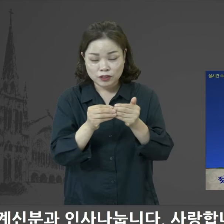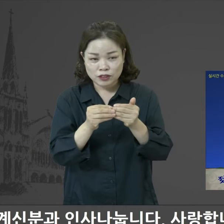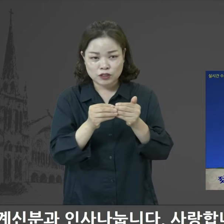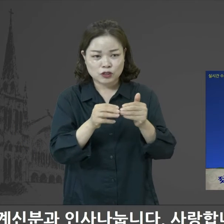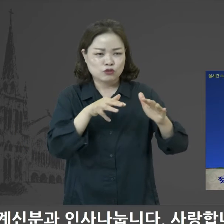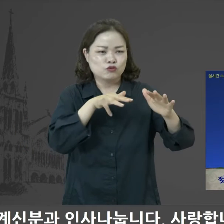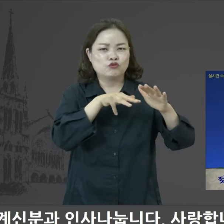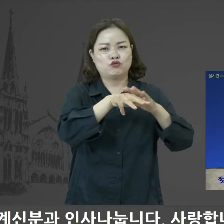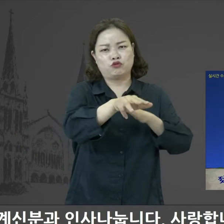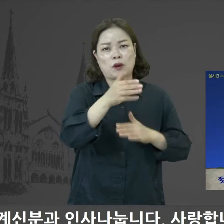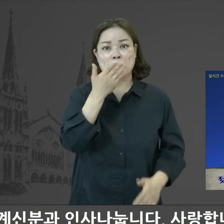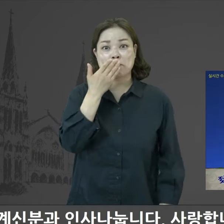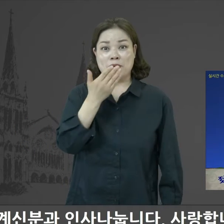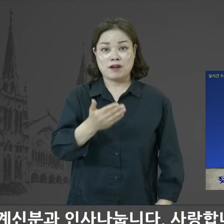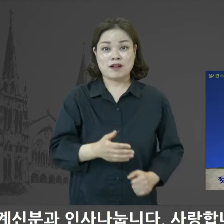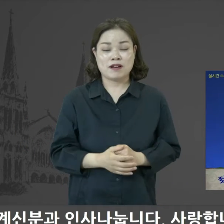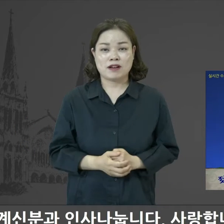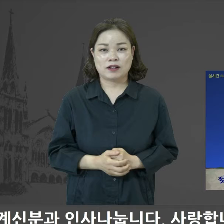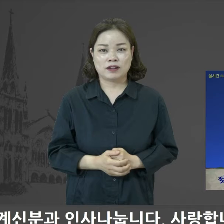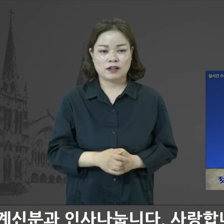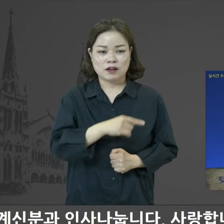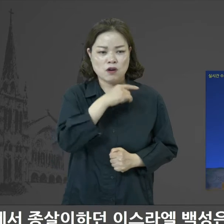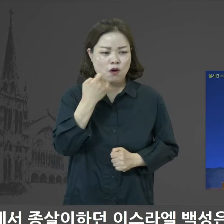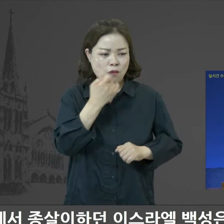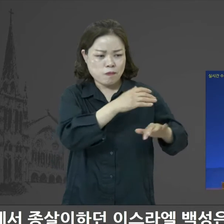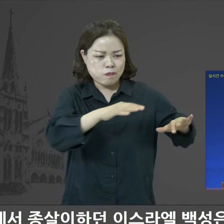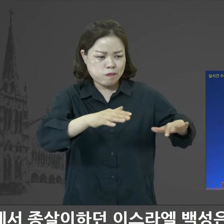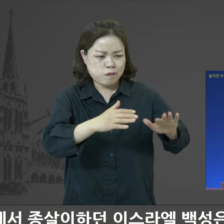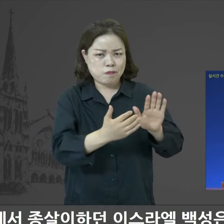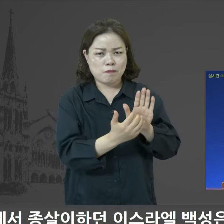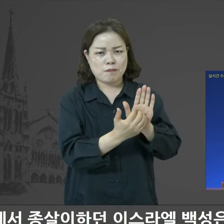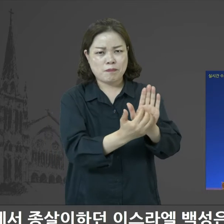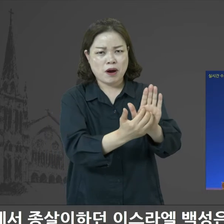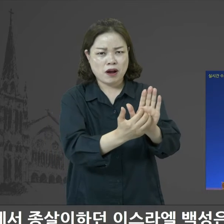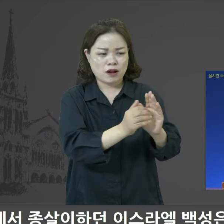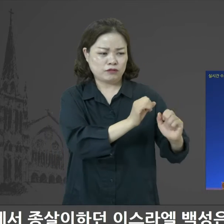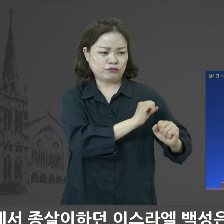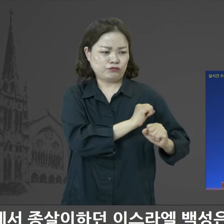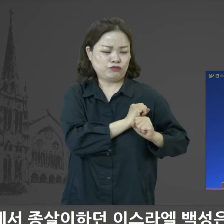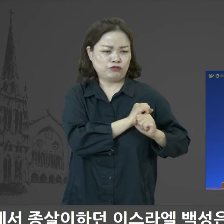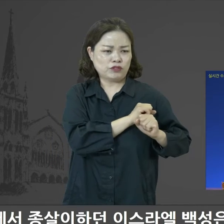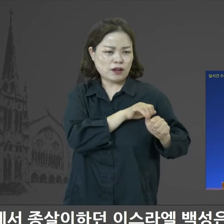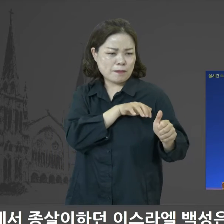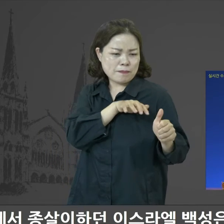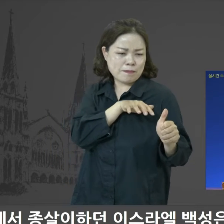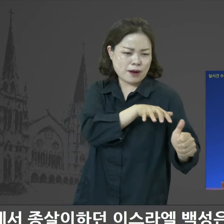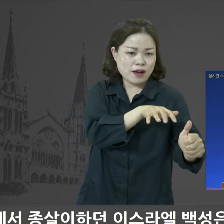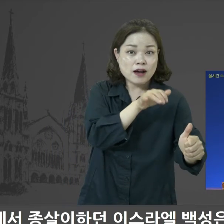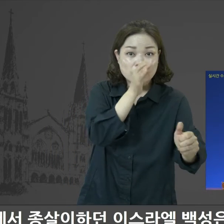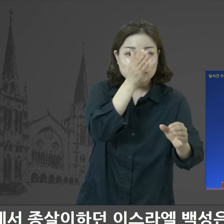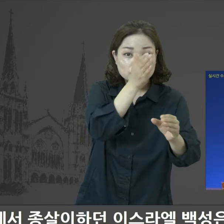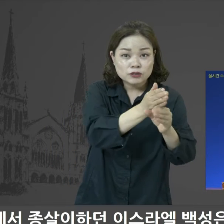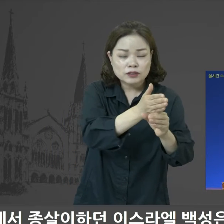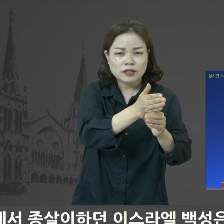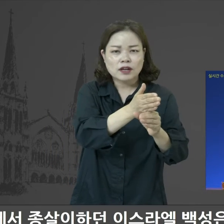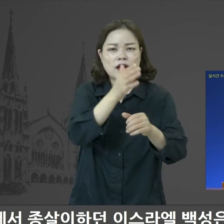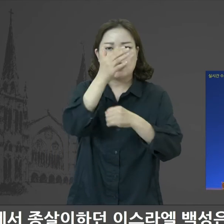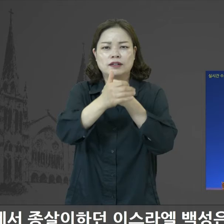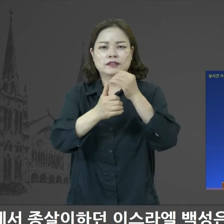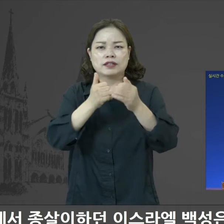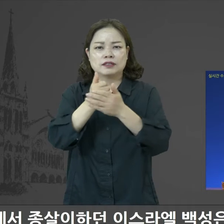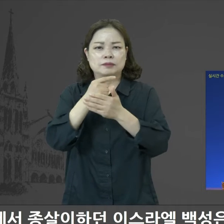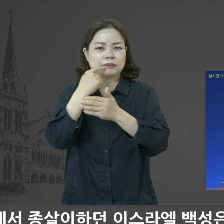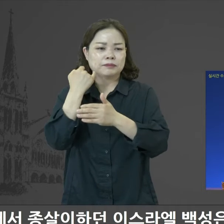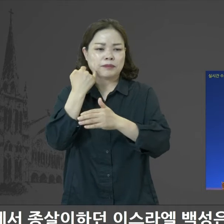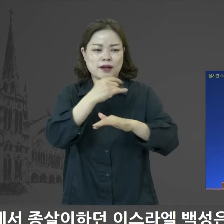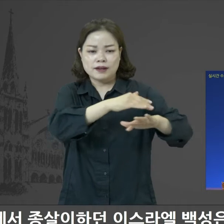출애굽에 성공했습니다. 홍해 바다가 가로막고 애굽 군대가 뒤쫓았지만 하나님은 바다를